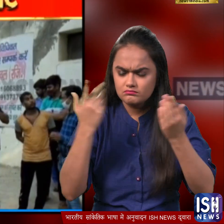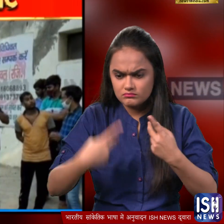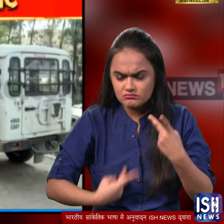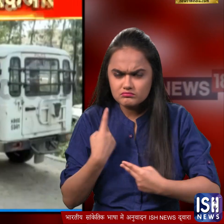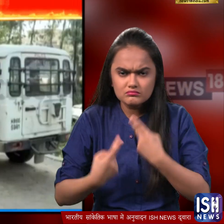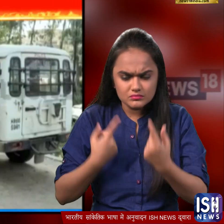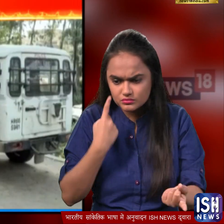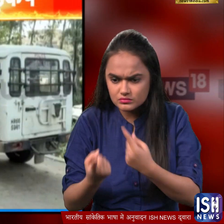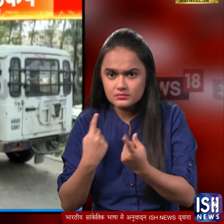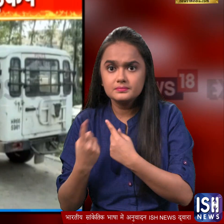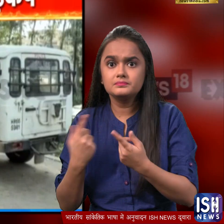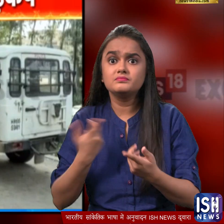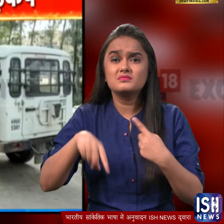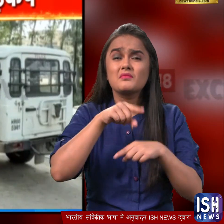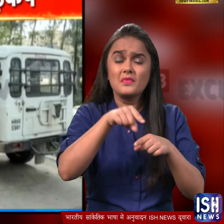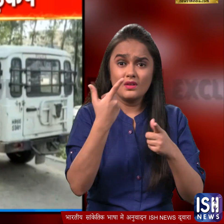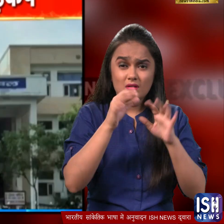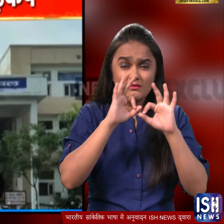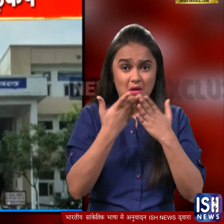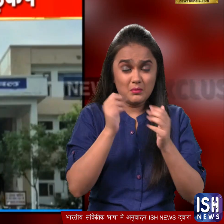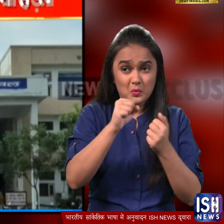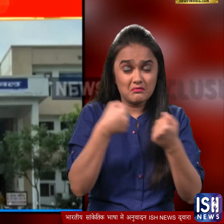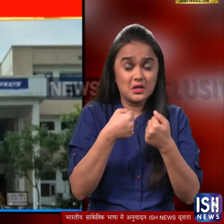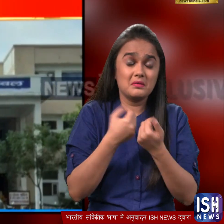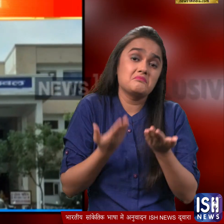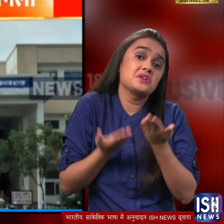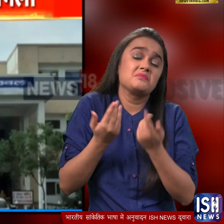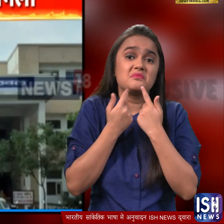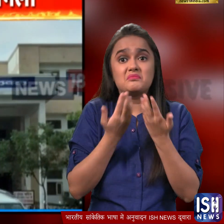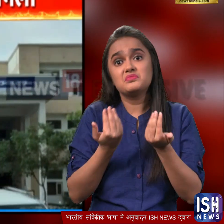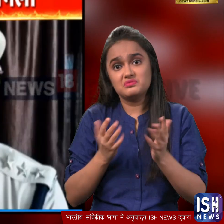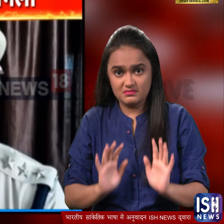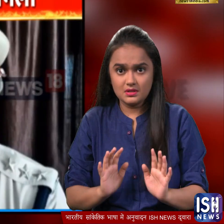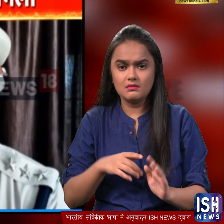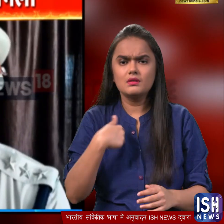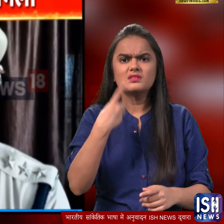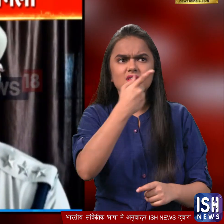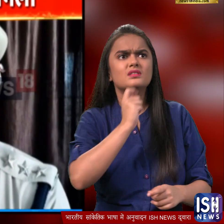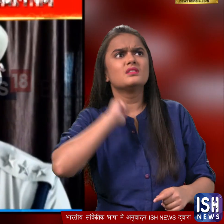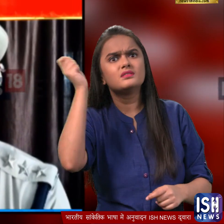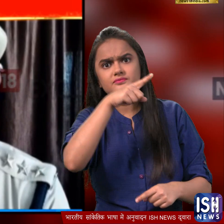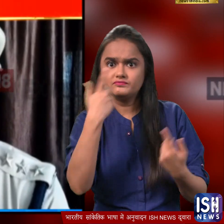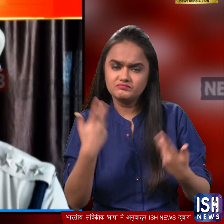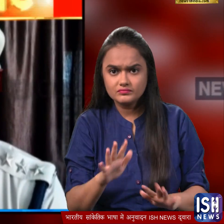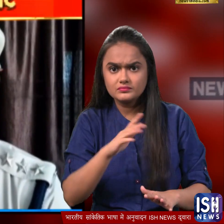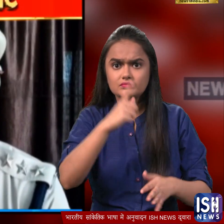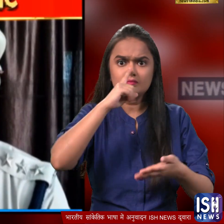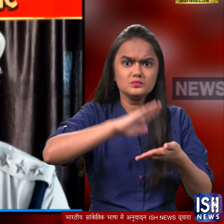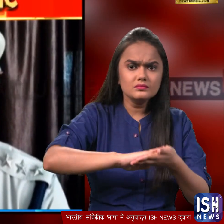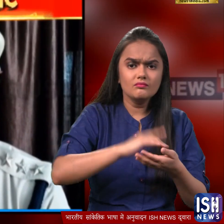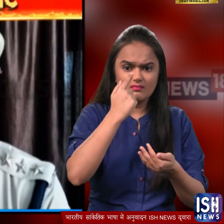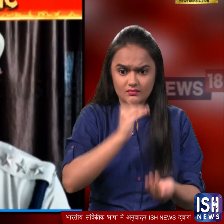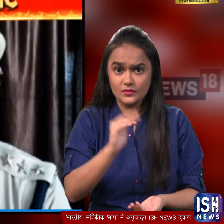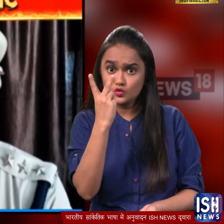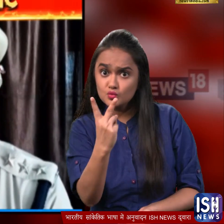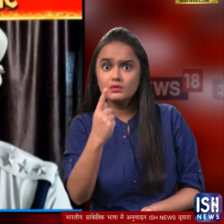दिया। पुलिस ने आशंका जताई कि इस घटना के पीछे पारिवारिक कलह वजह हो सकती है। घर का मालिक था, उसने फांसी खा रखी, बाकी उसने अपनी